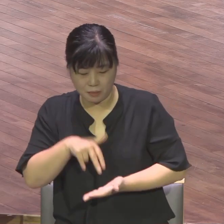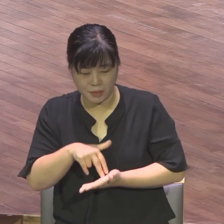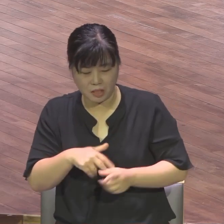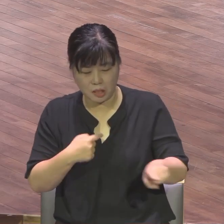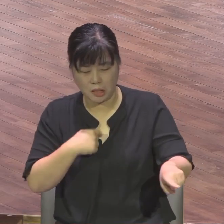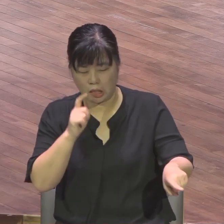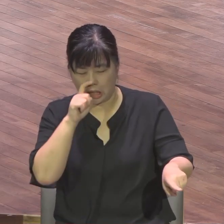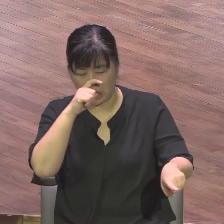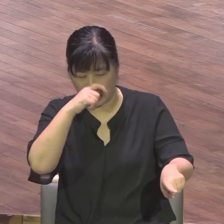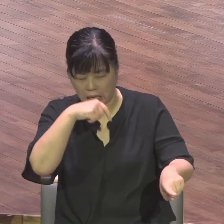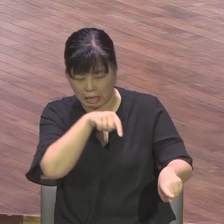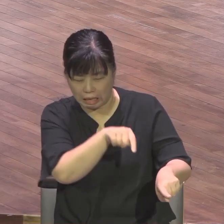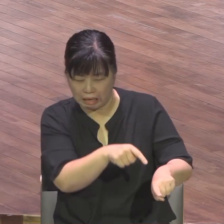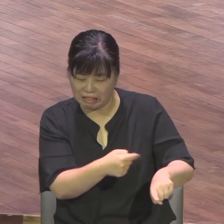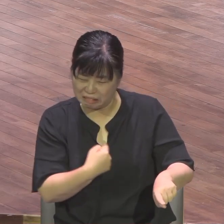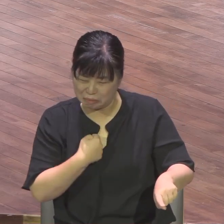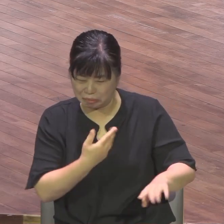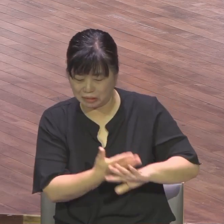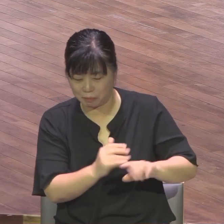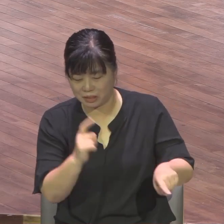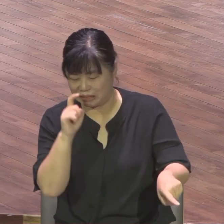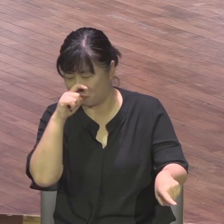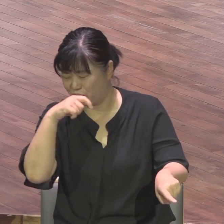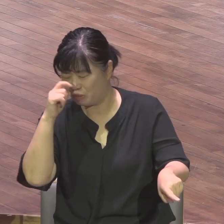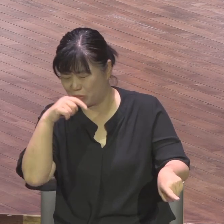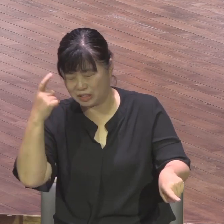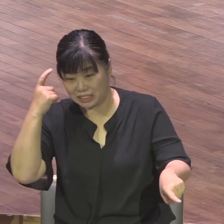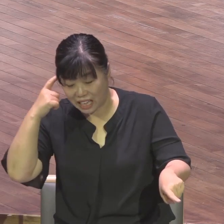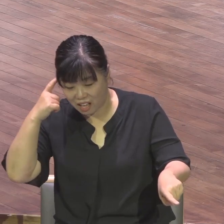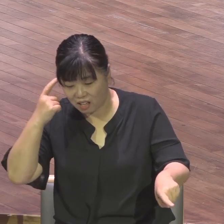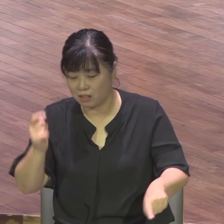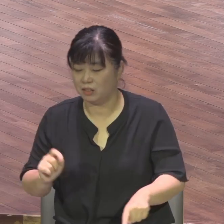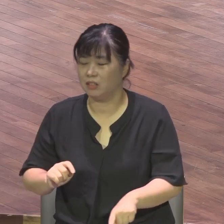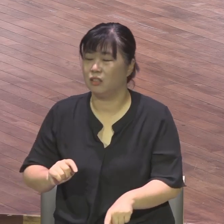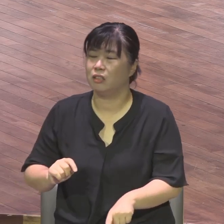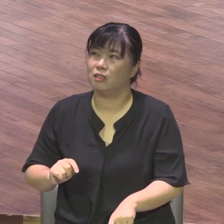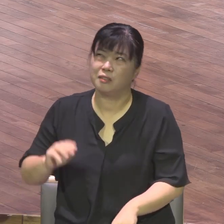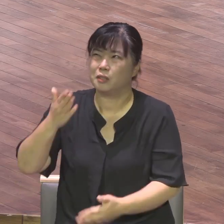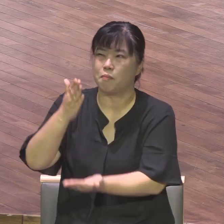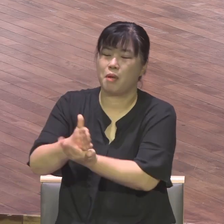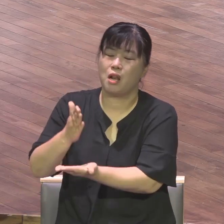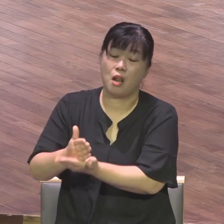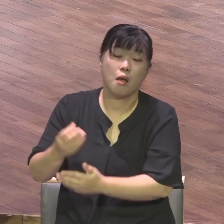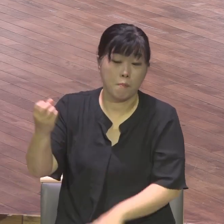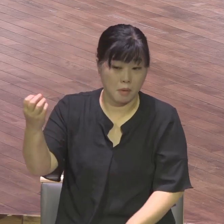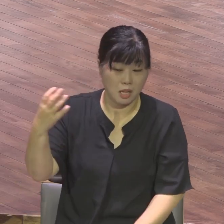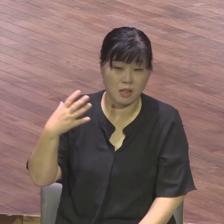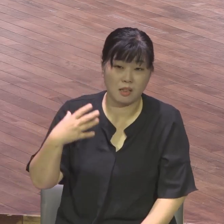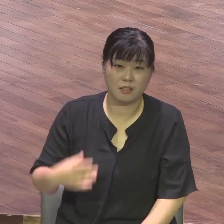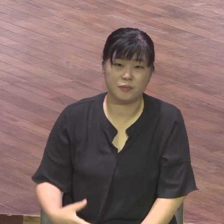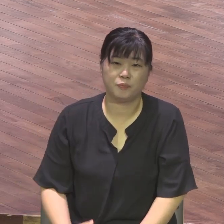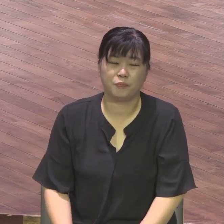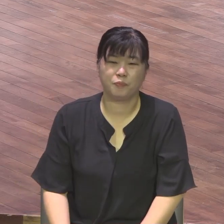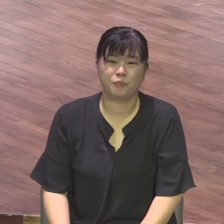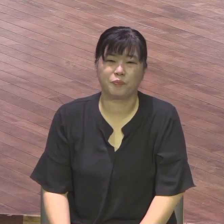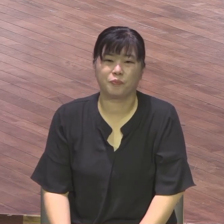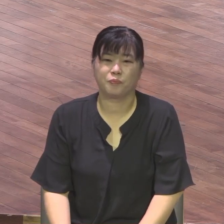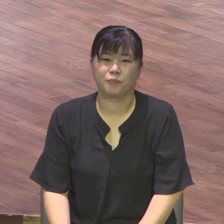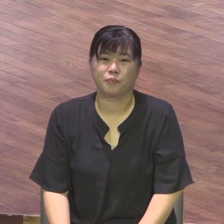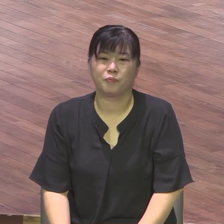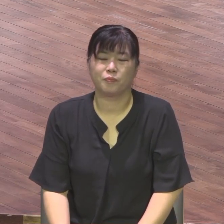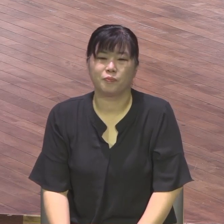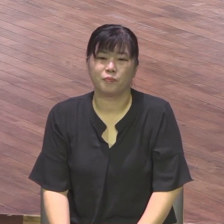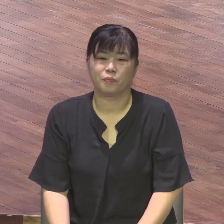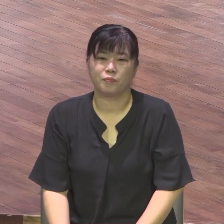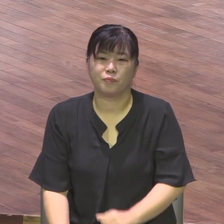편견 아웃시키라는 메시지를 하고 있는 거예요 지금. 근데 이것을 위해서 예수님이 이 땅에 오셔서